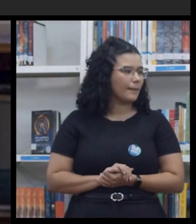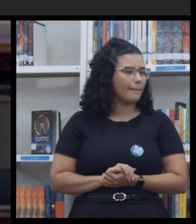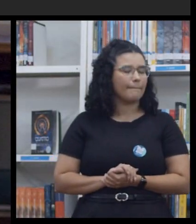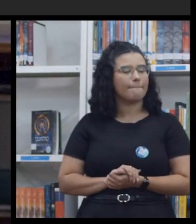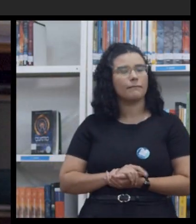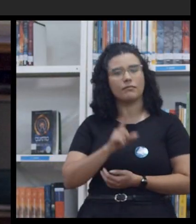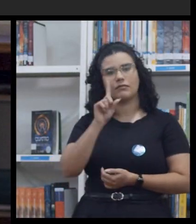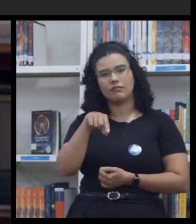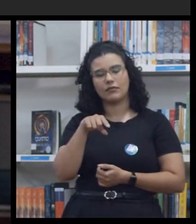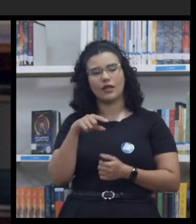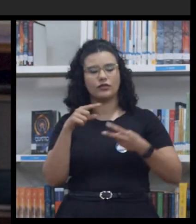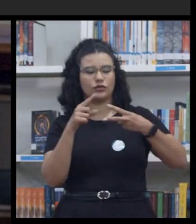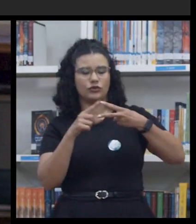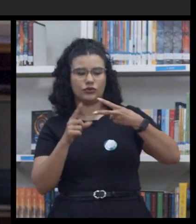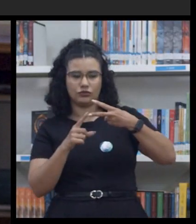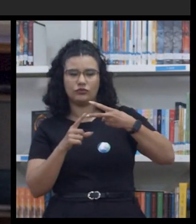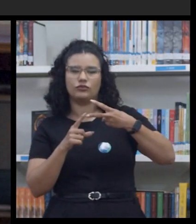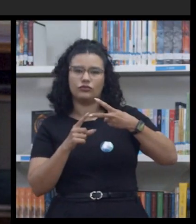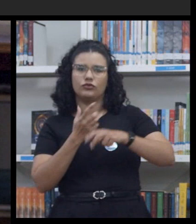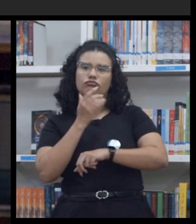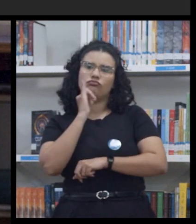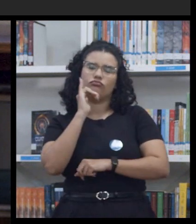São dois clássicos que apresentam